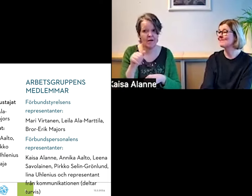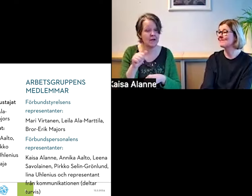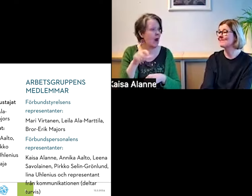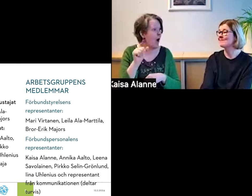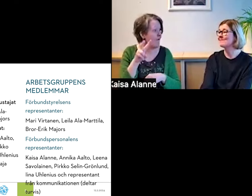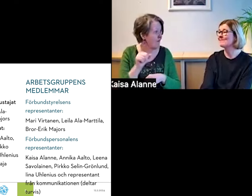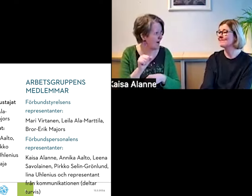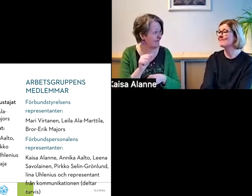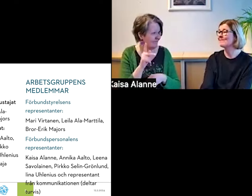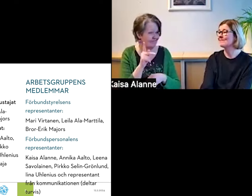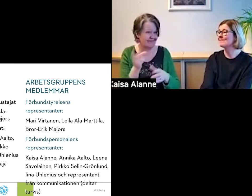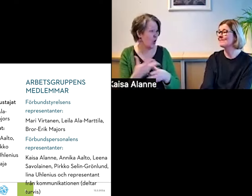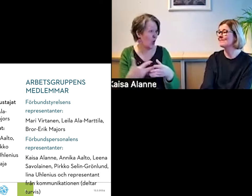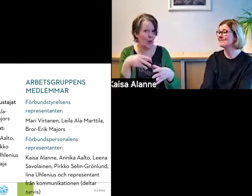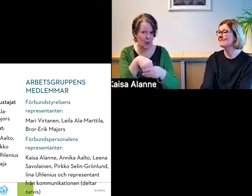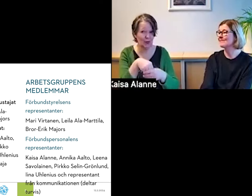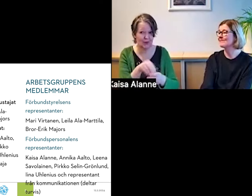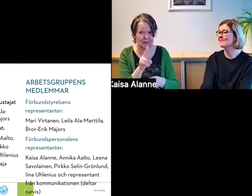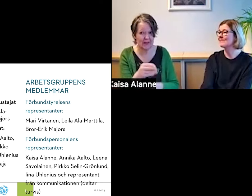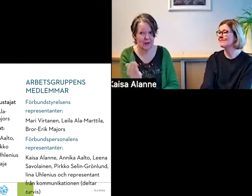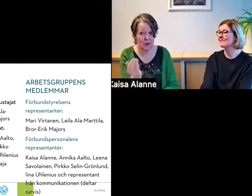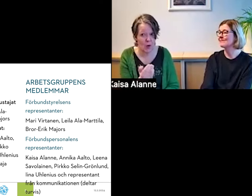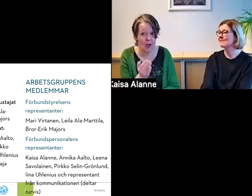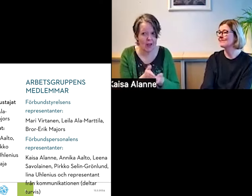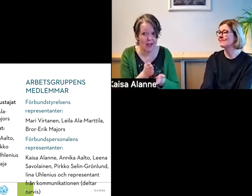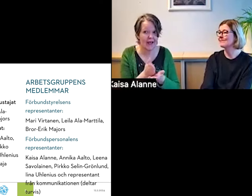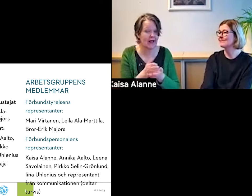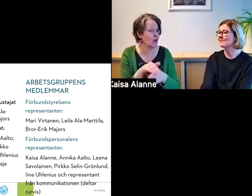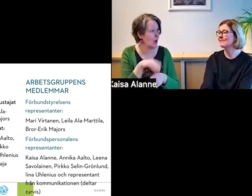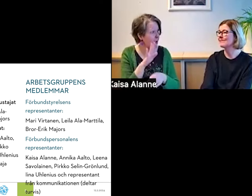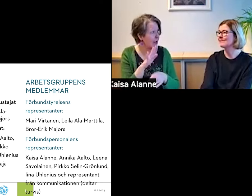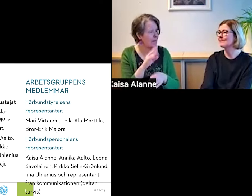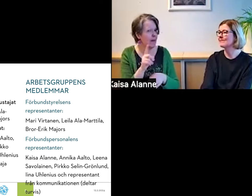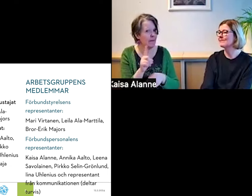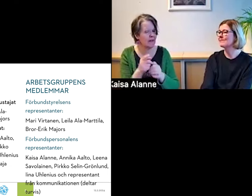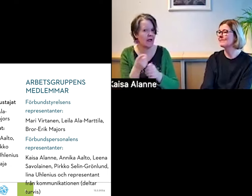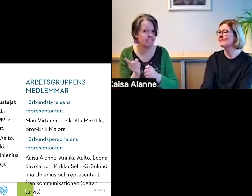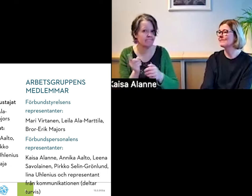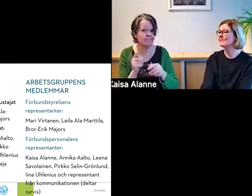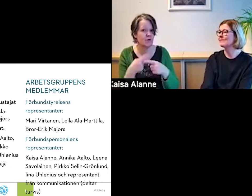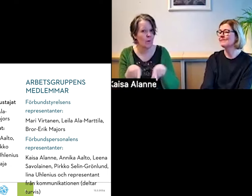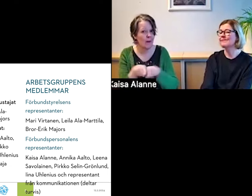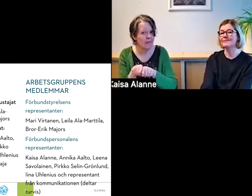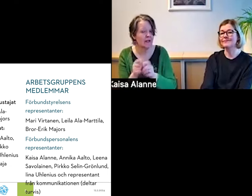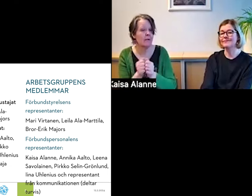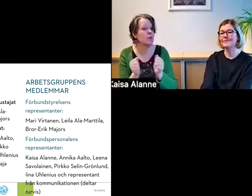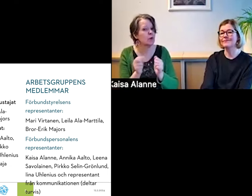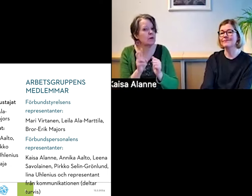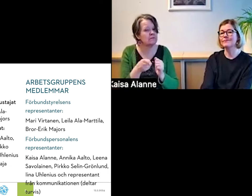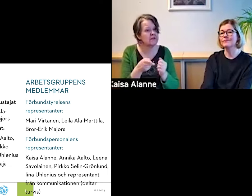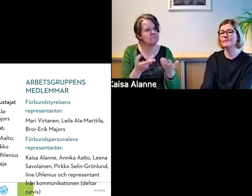foorumin edustaja Lotta Jalava Kotuksesta on tulossa kertomaan sitten taas tästä